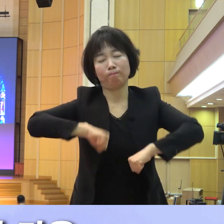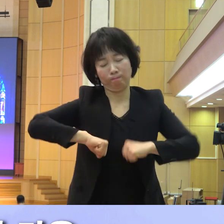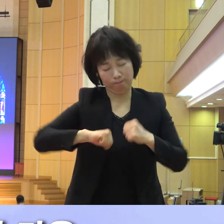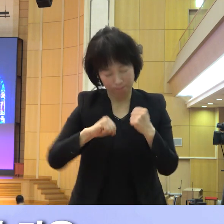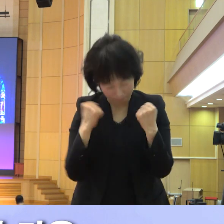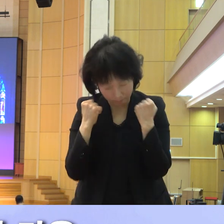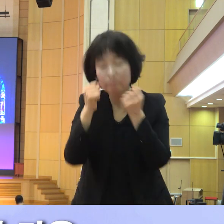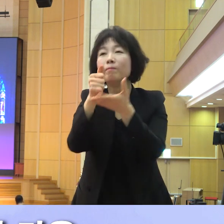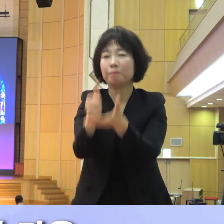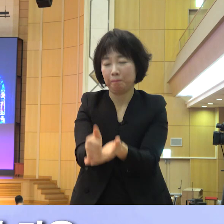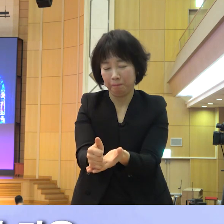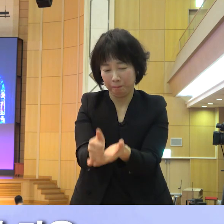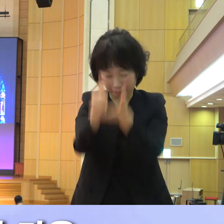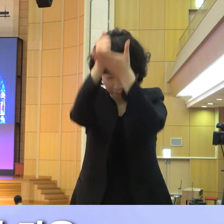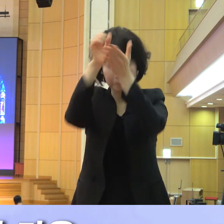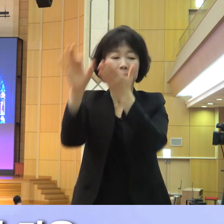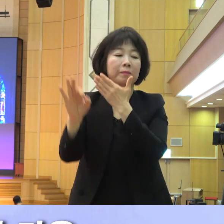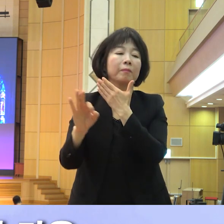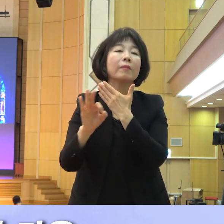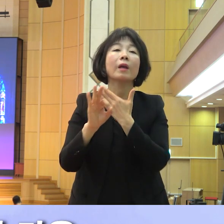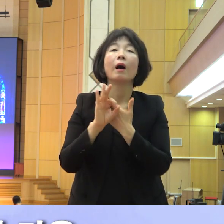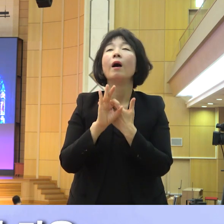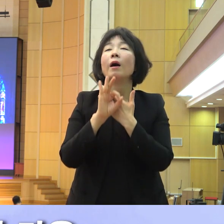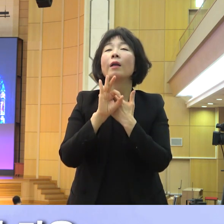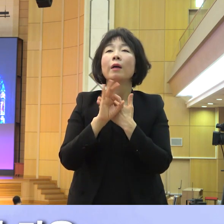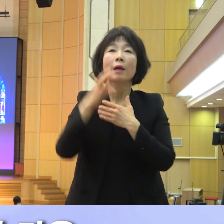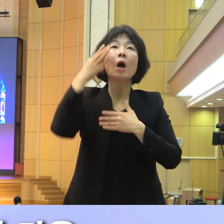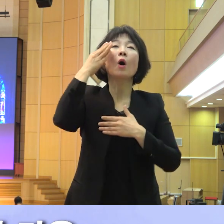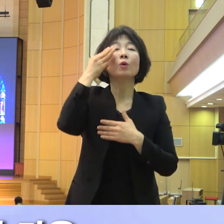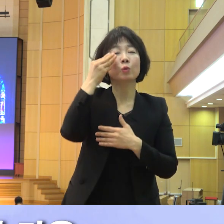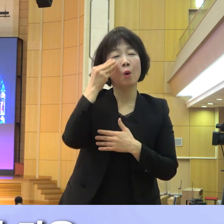청종하여 섬기면